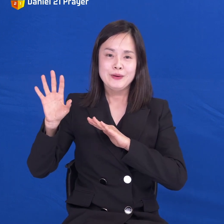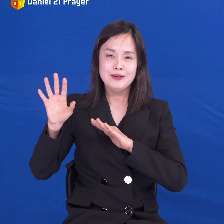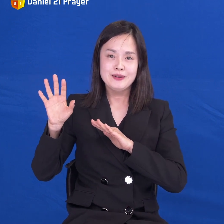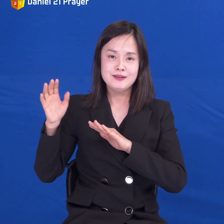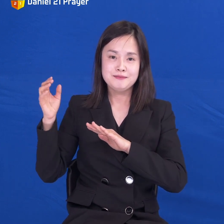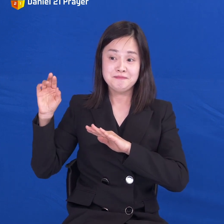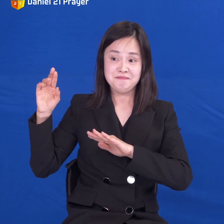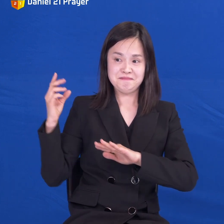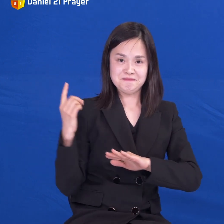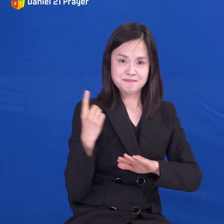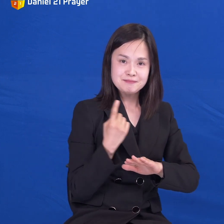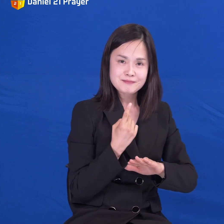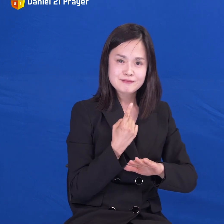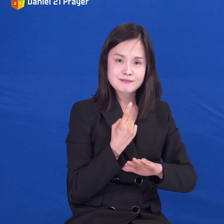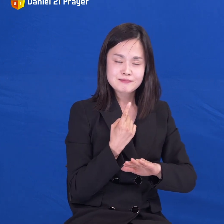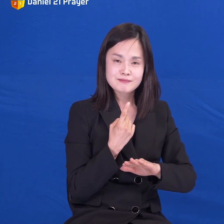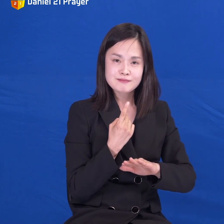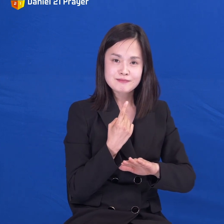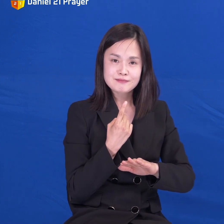또 도망 나왔어요.